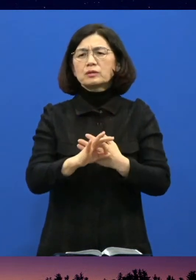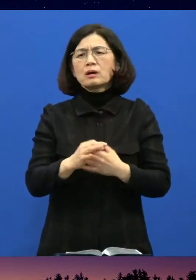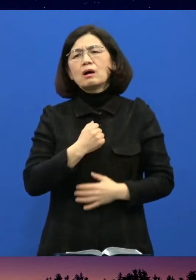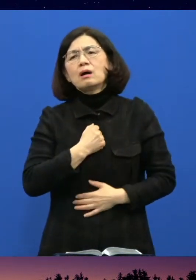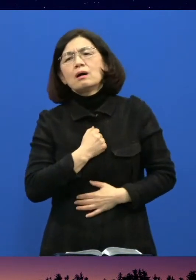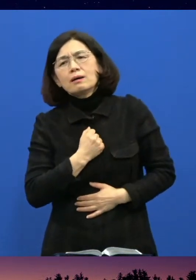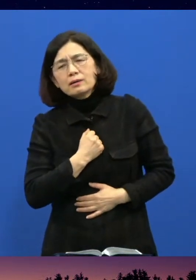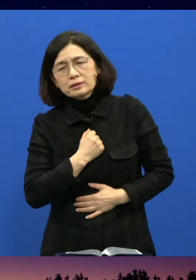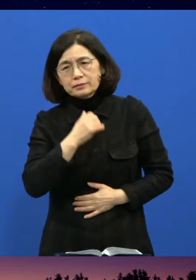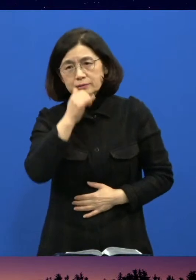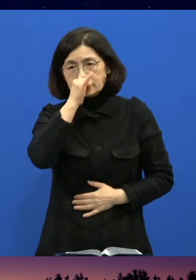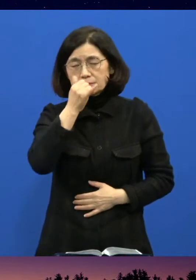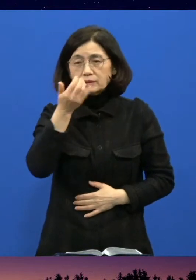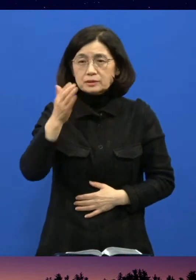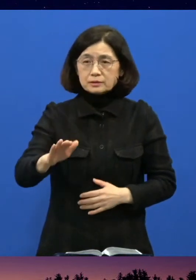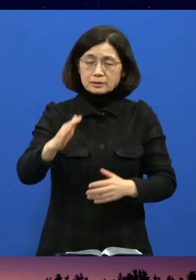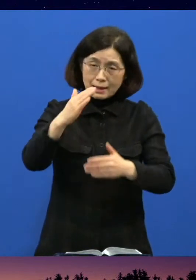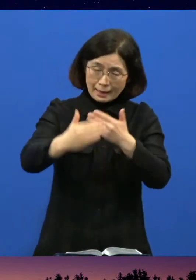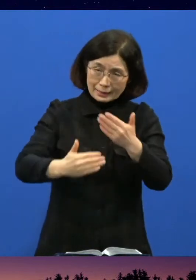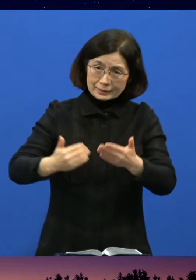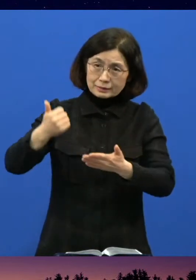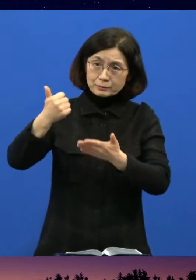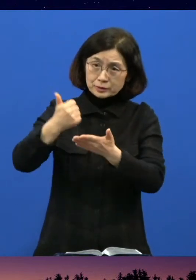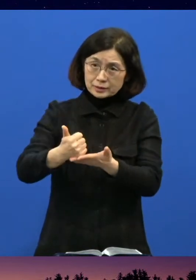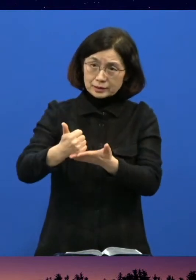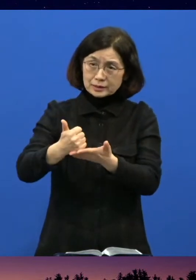그러나 하나님은 우리를